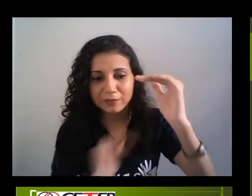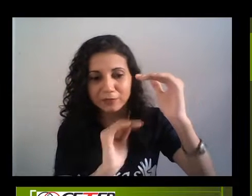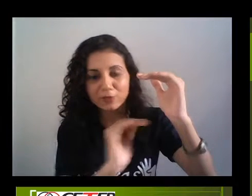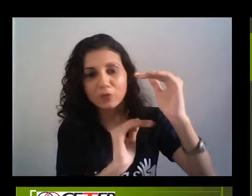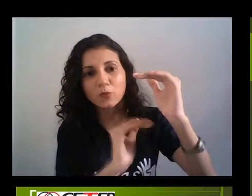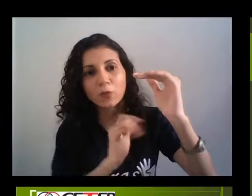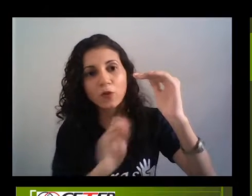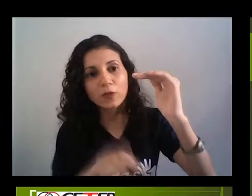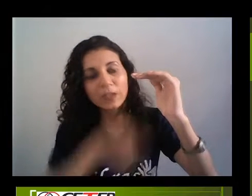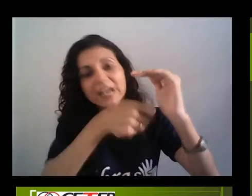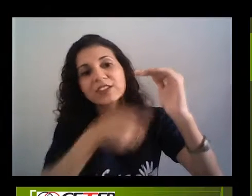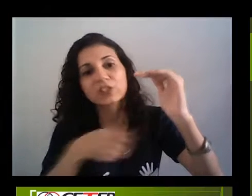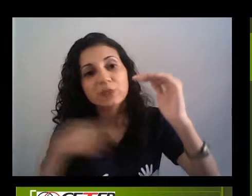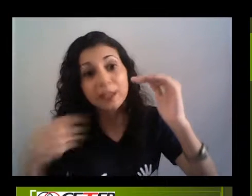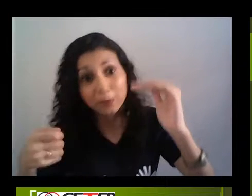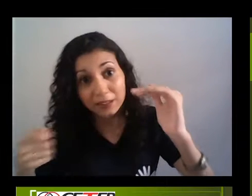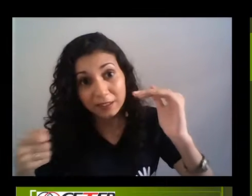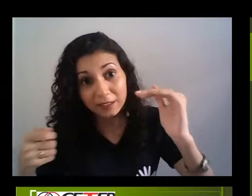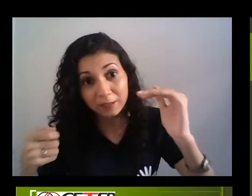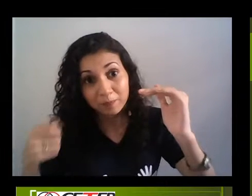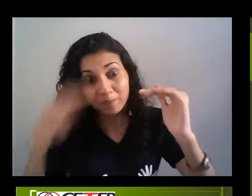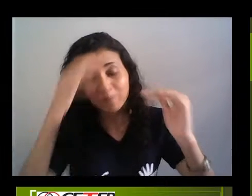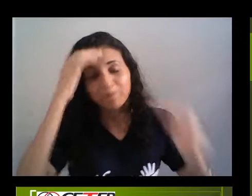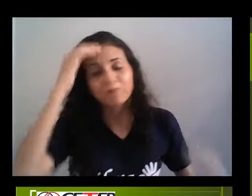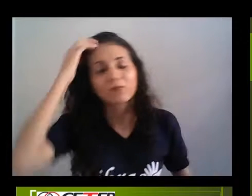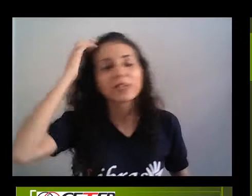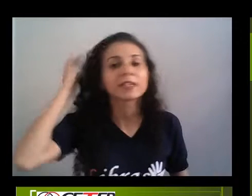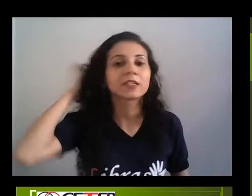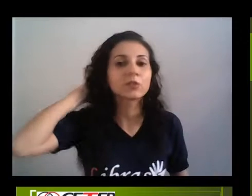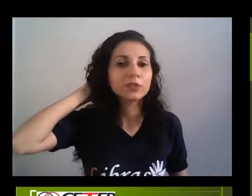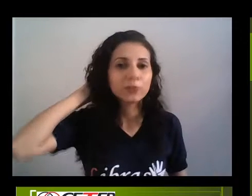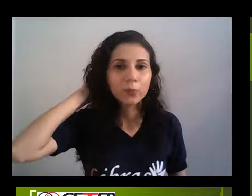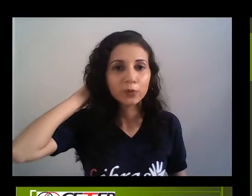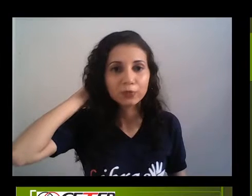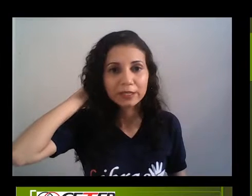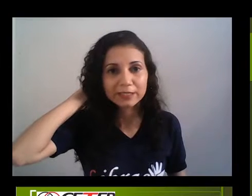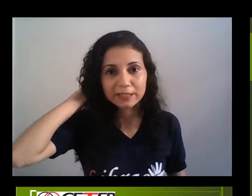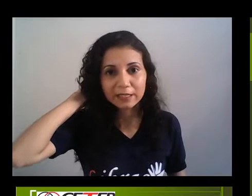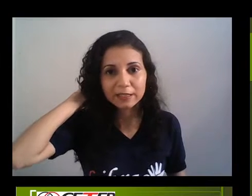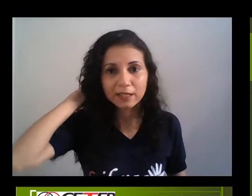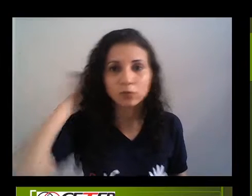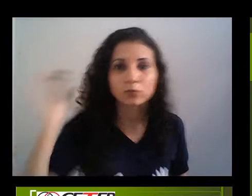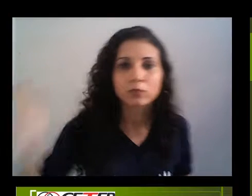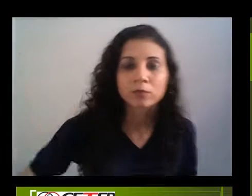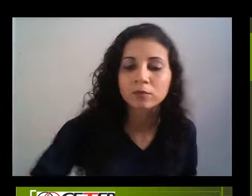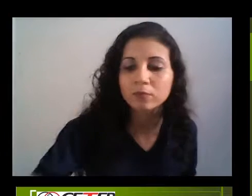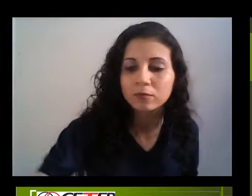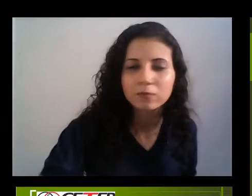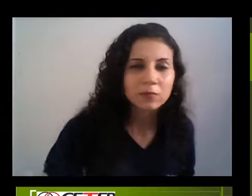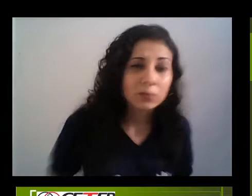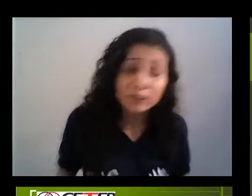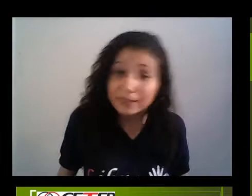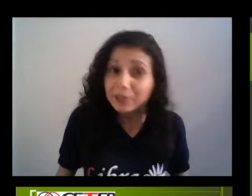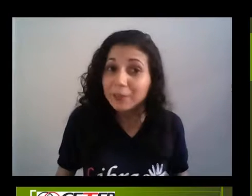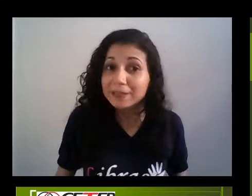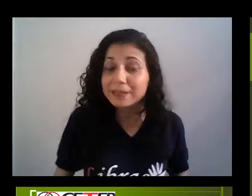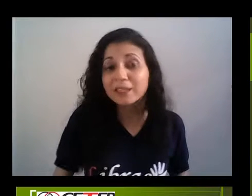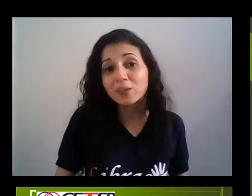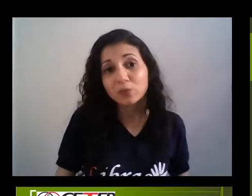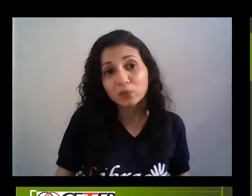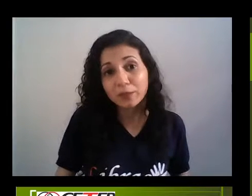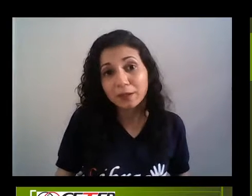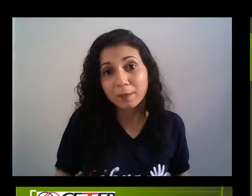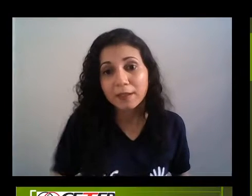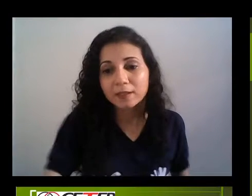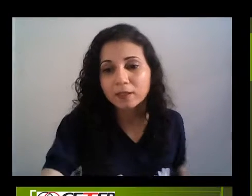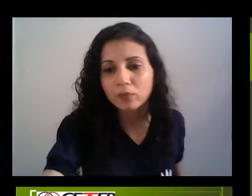está encaixando a Libras ali. Então, isso é português sinalizado. Não sei se deu para entender